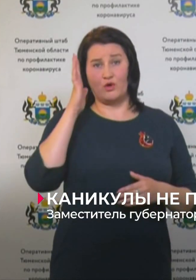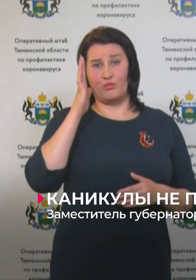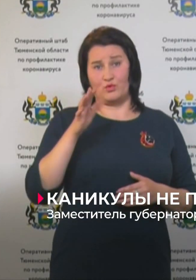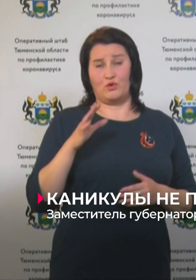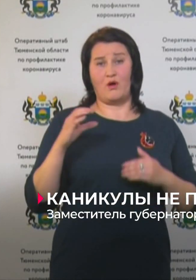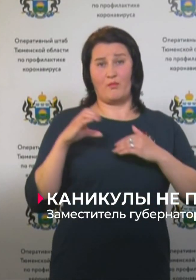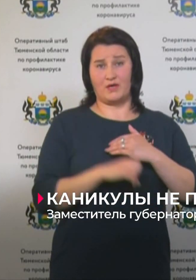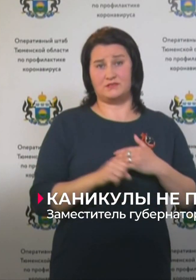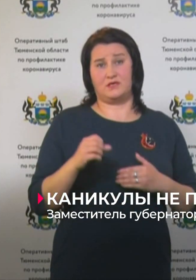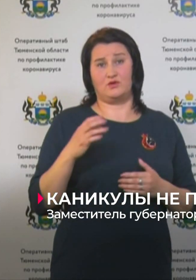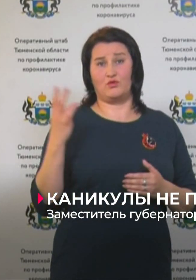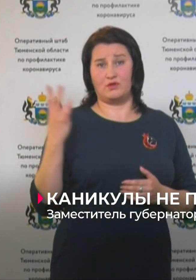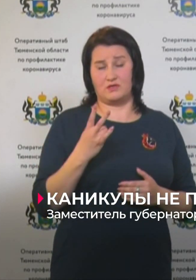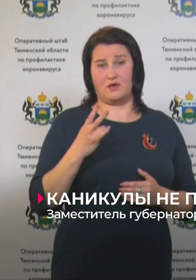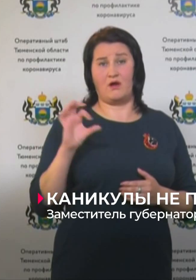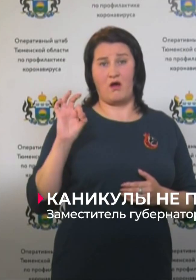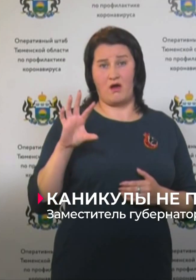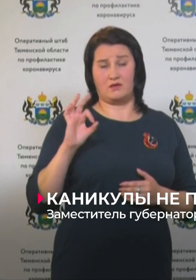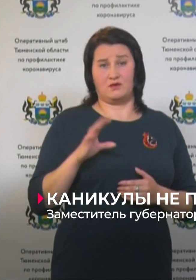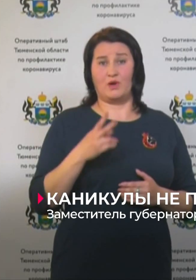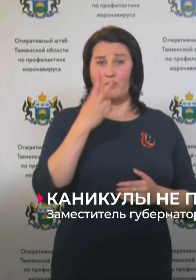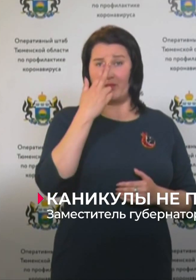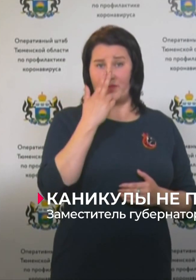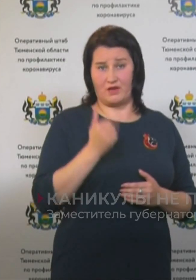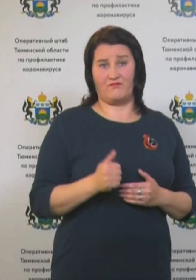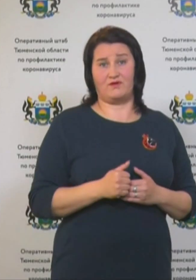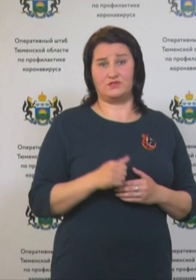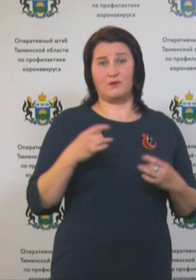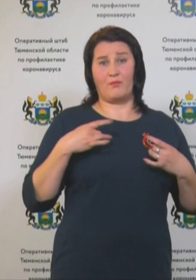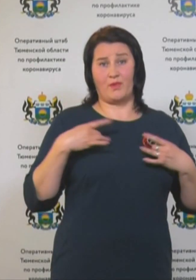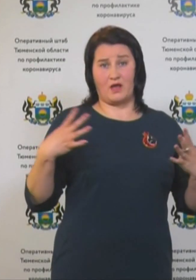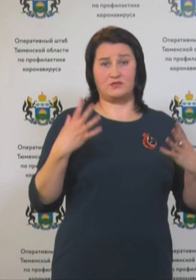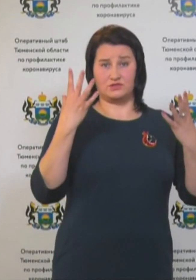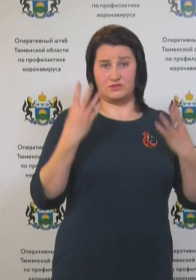неделю октября с выходом на ноябрьские привычные нам праздничные дни.